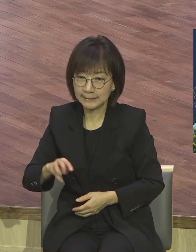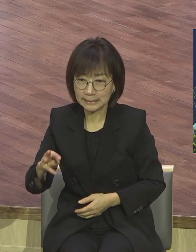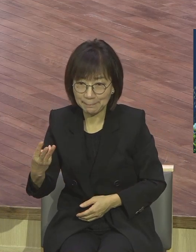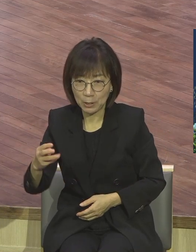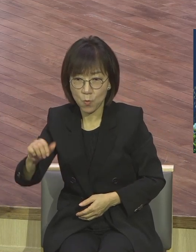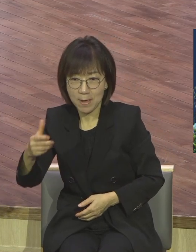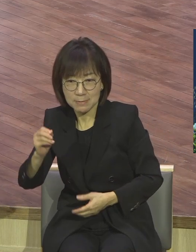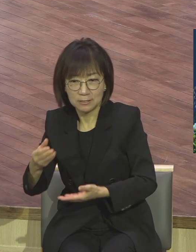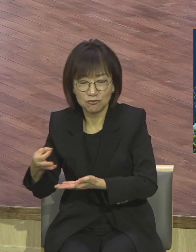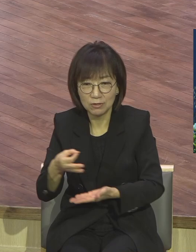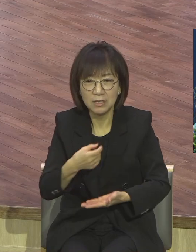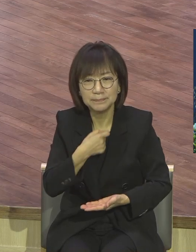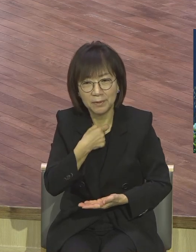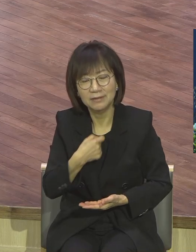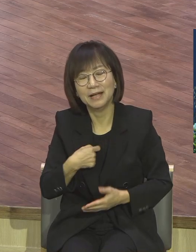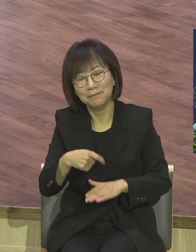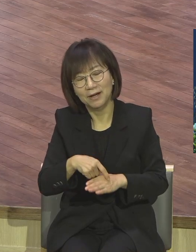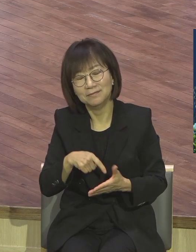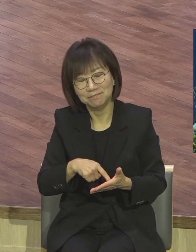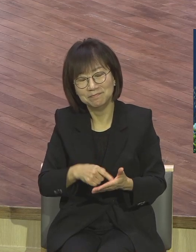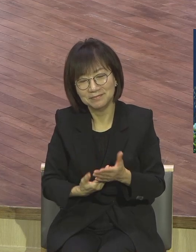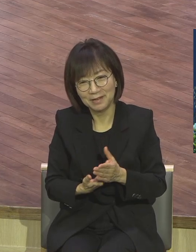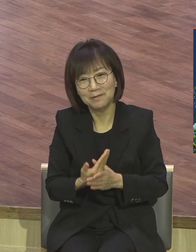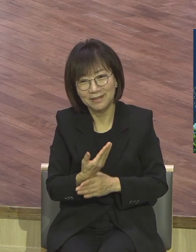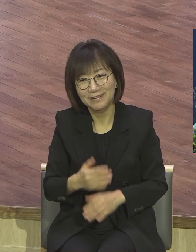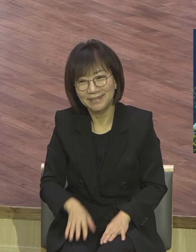아멘. 그런 마음이 들었어요.